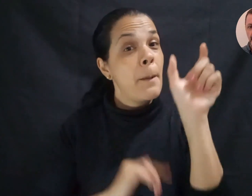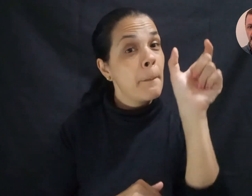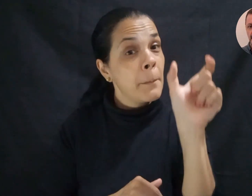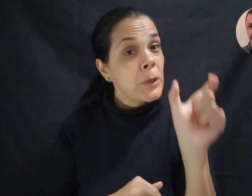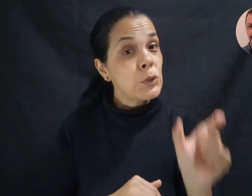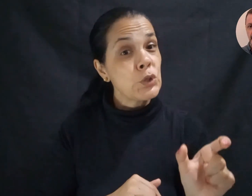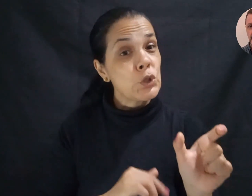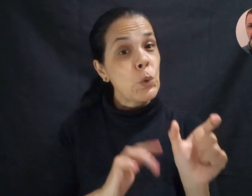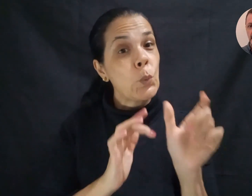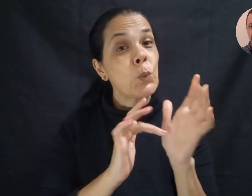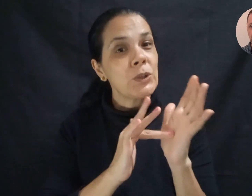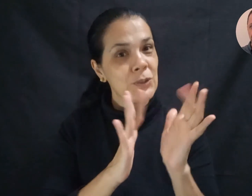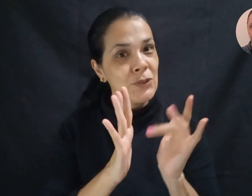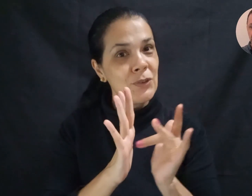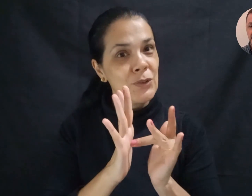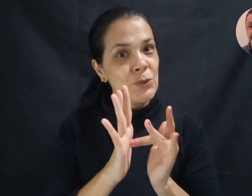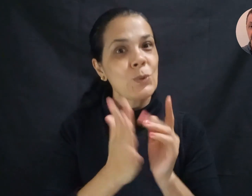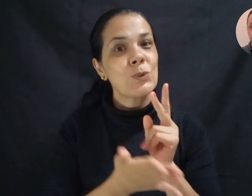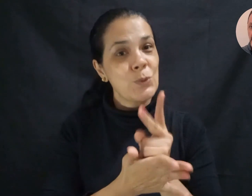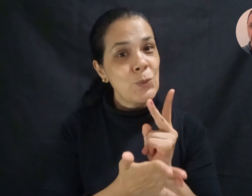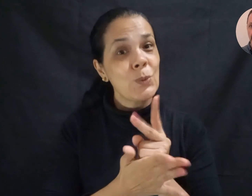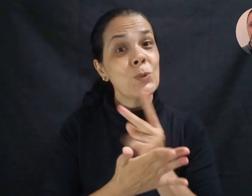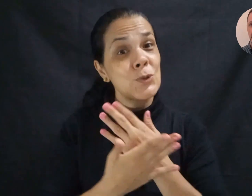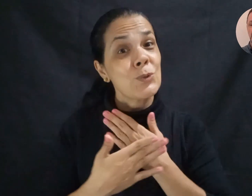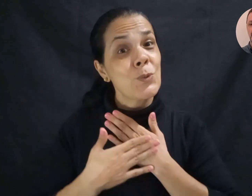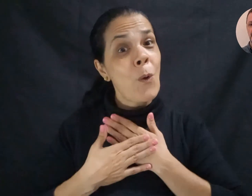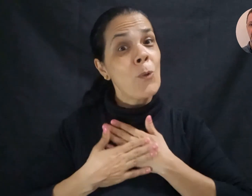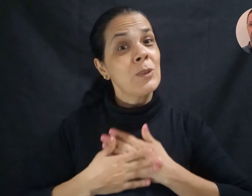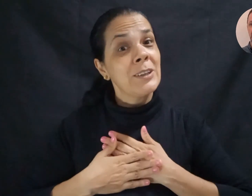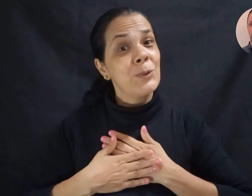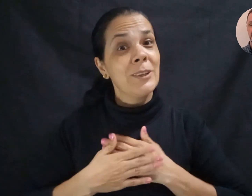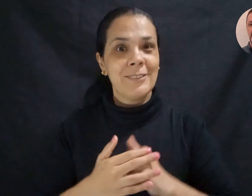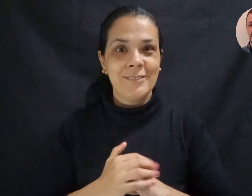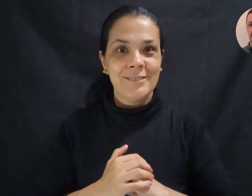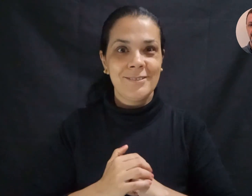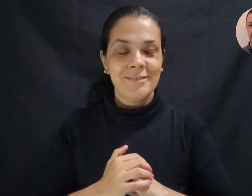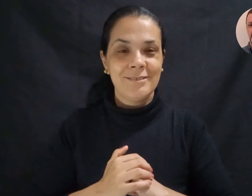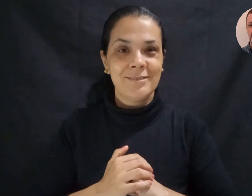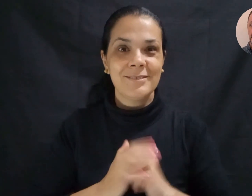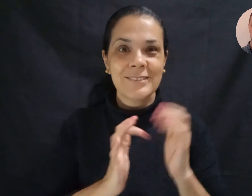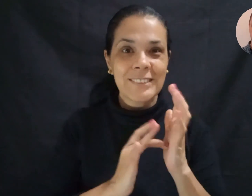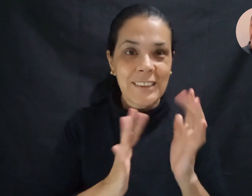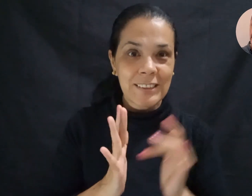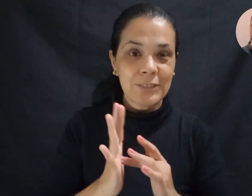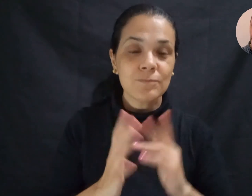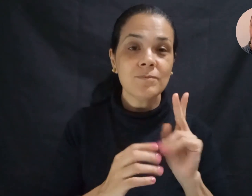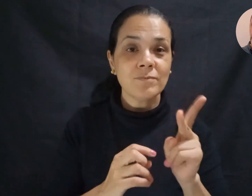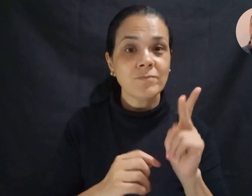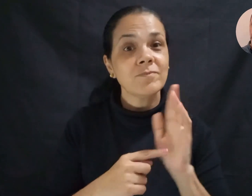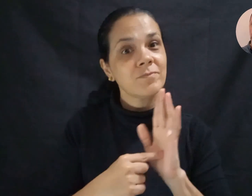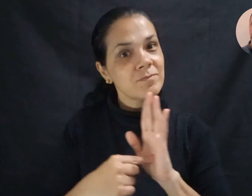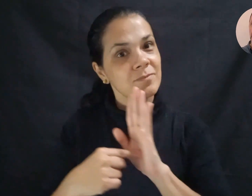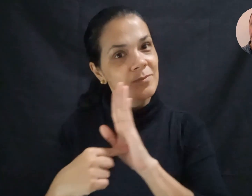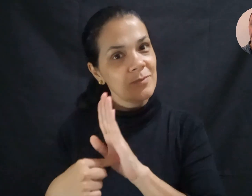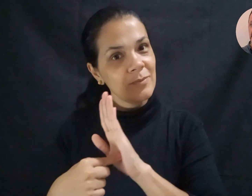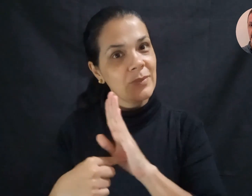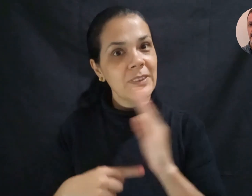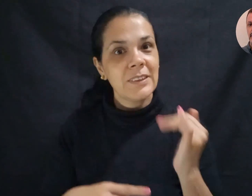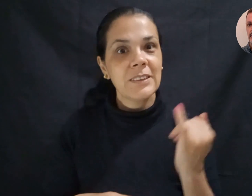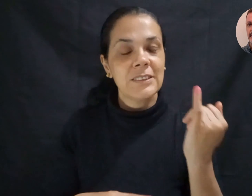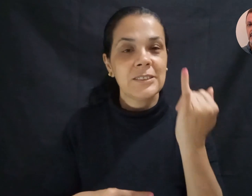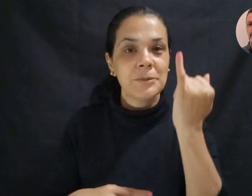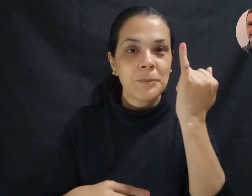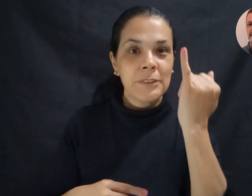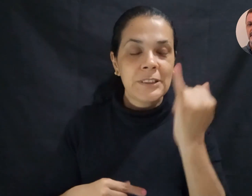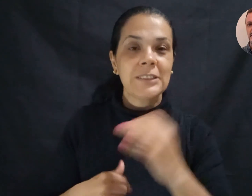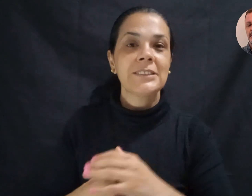toda parte. E ele insistiu em compartilhar conosco essa tranquilidade. Mas, ao mesmo tempo, ele nos